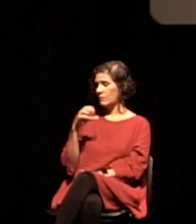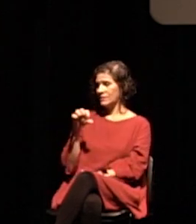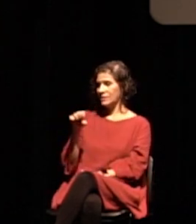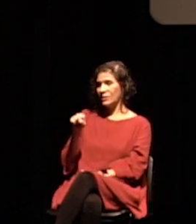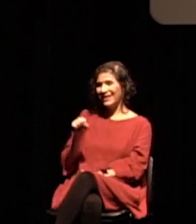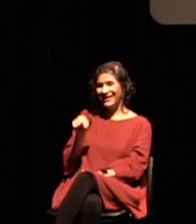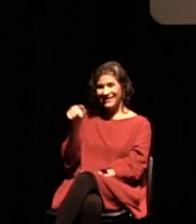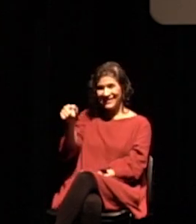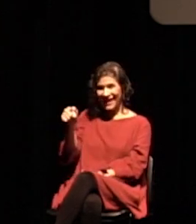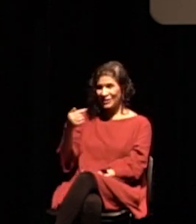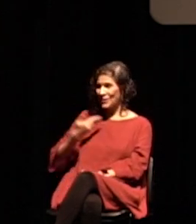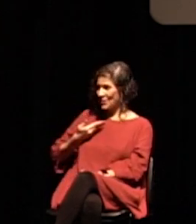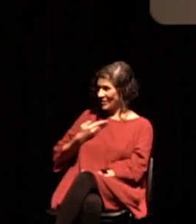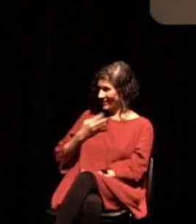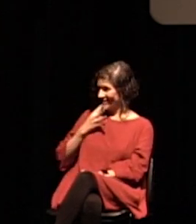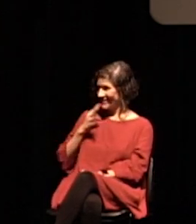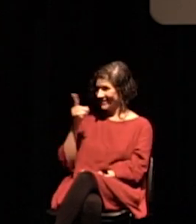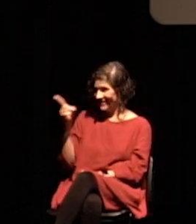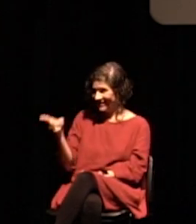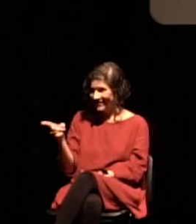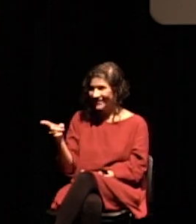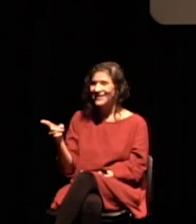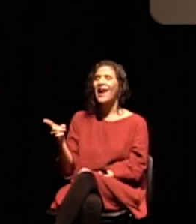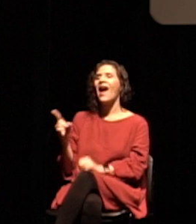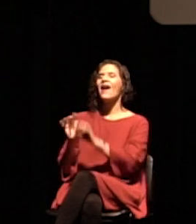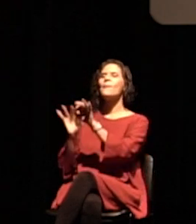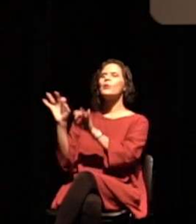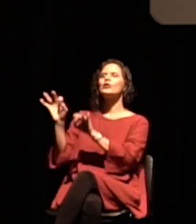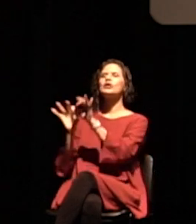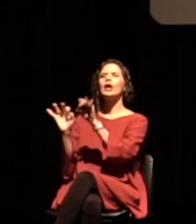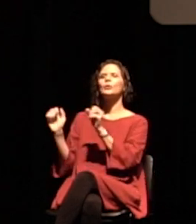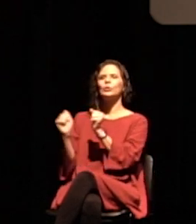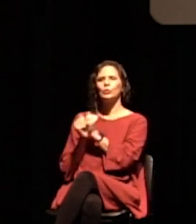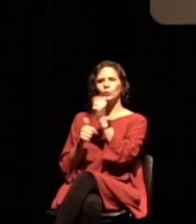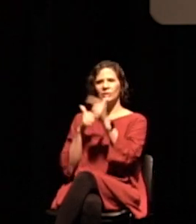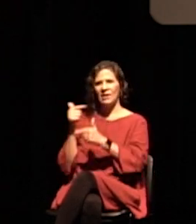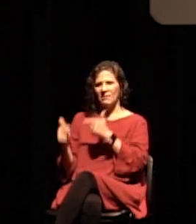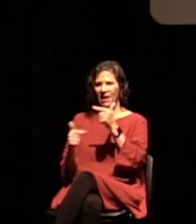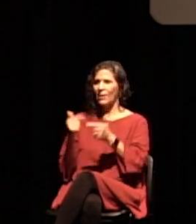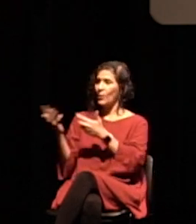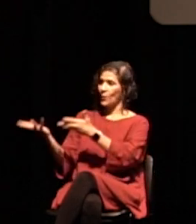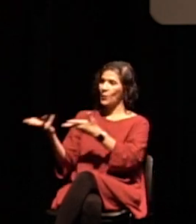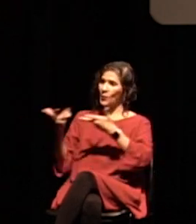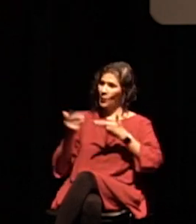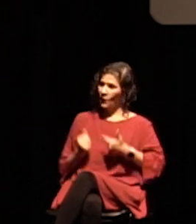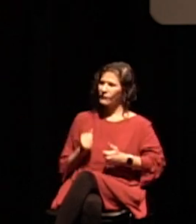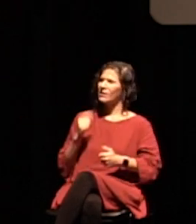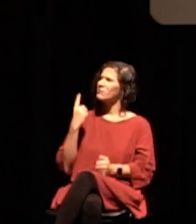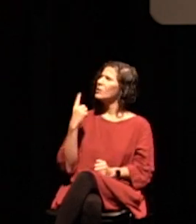1987, fizemos um projeto de um trabalho, eu a convidei em